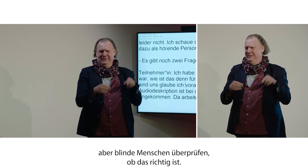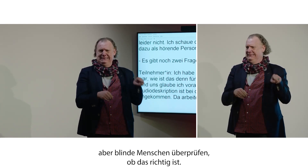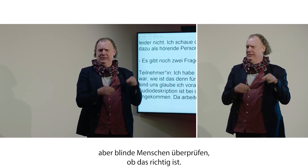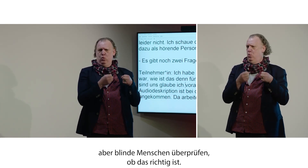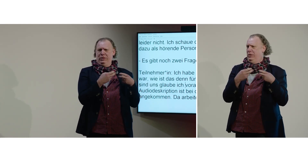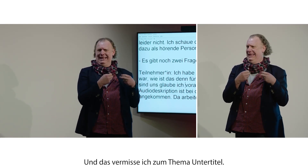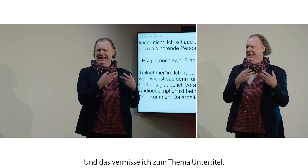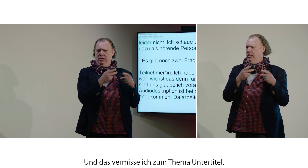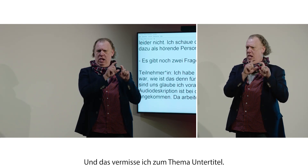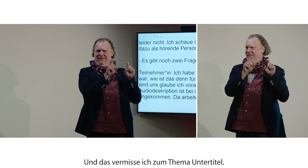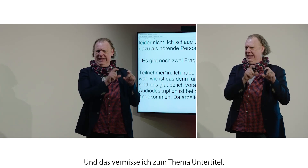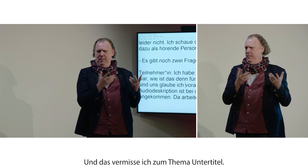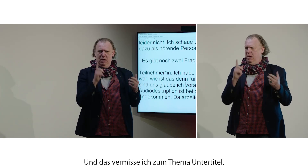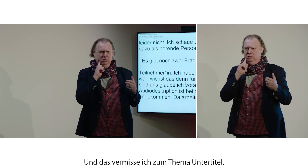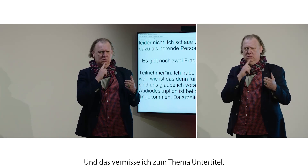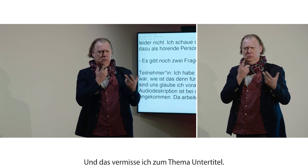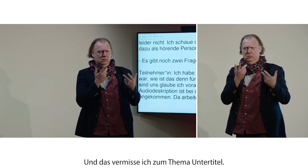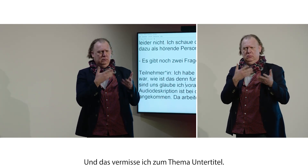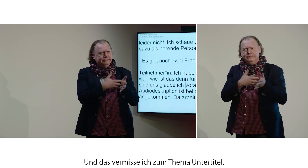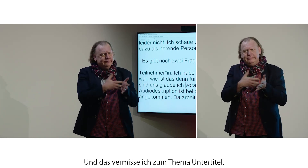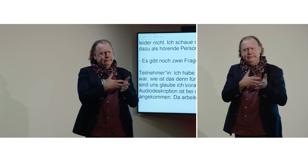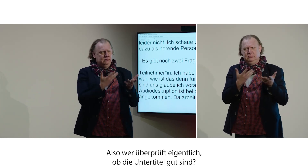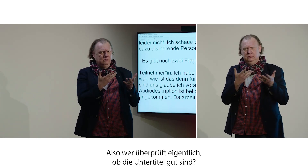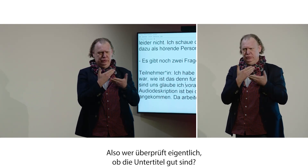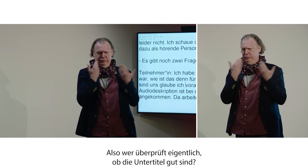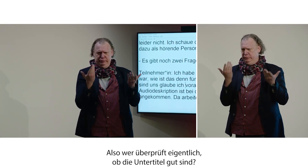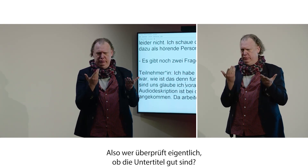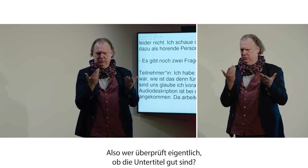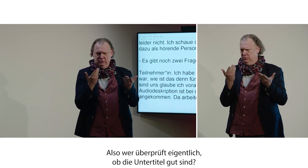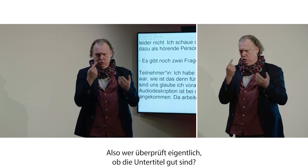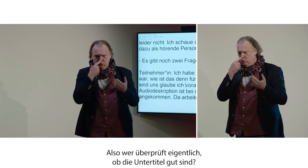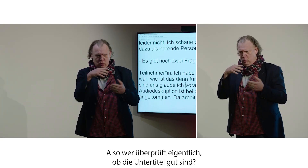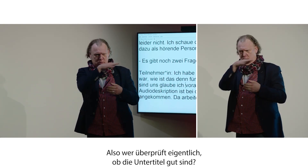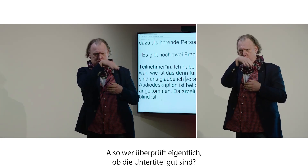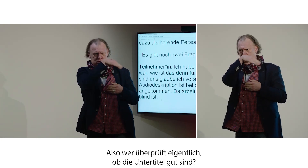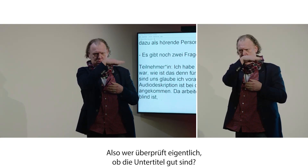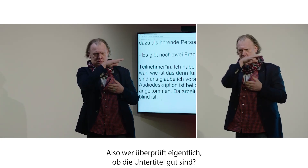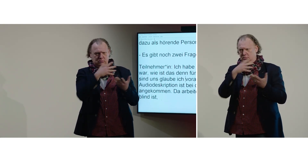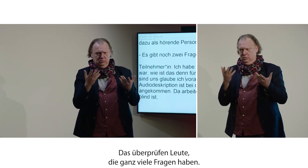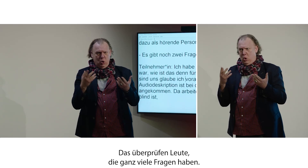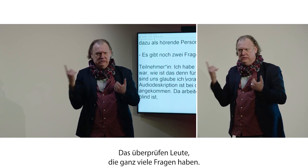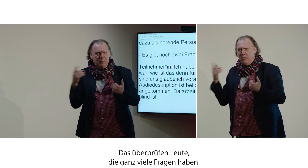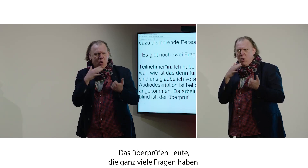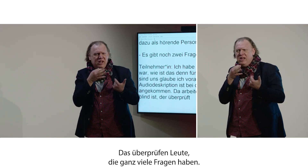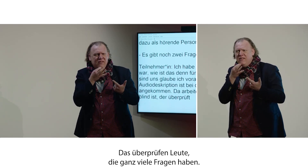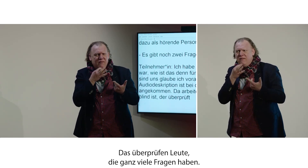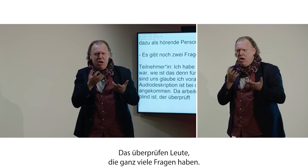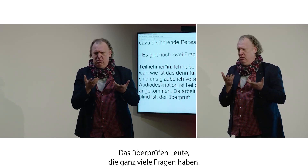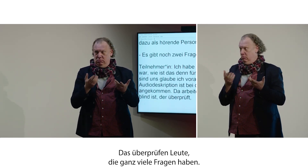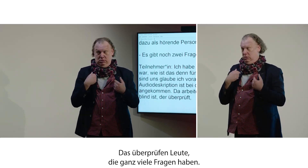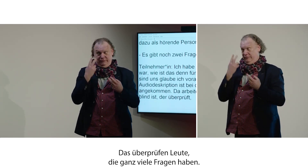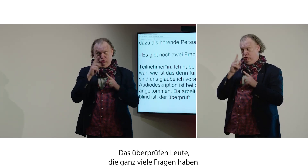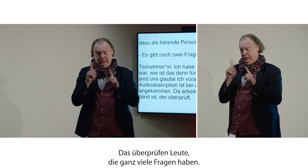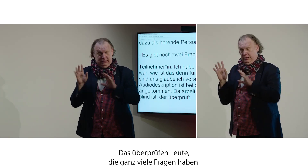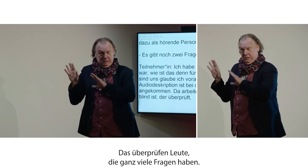ob das richtig ist. Und das vermisse ich zum Thema Untertitel. Also wer überprüft eigentlich, ob die Untertitel gut sind? Das überprüfen Leute,